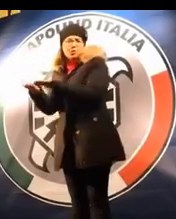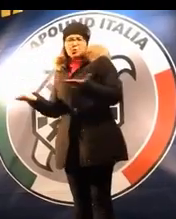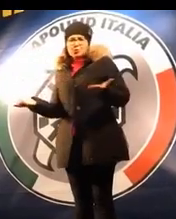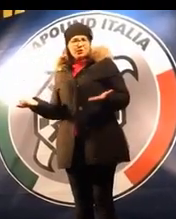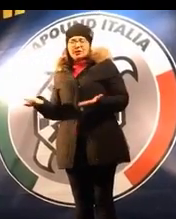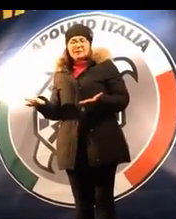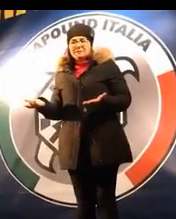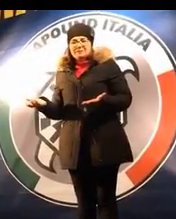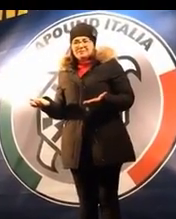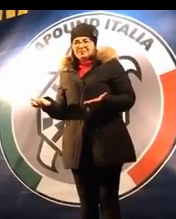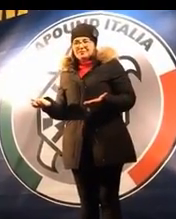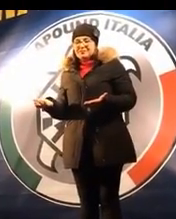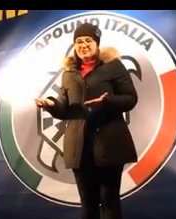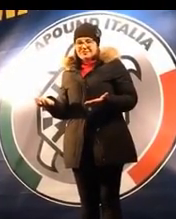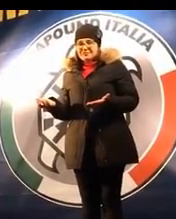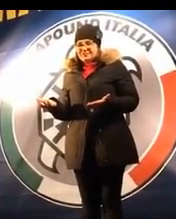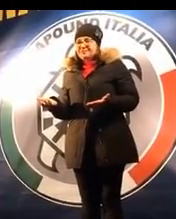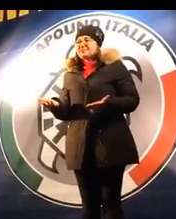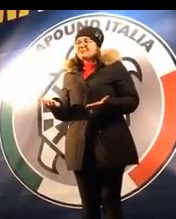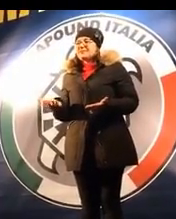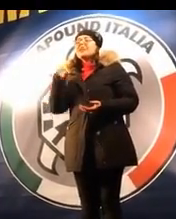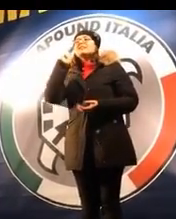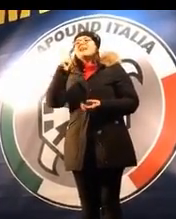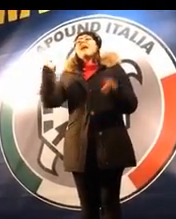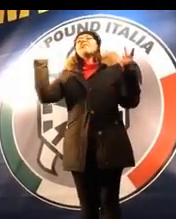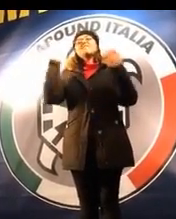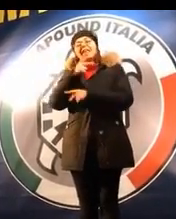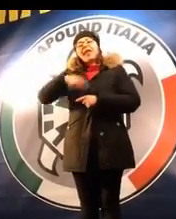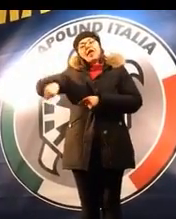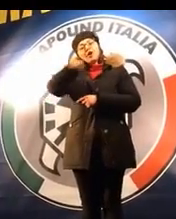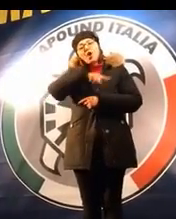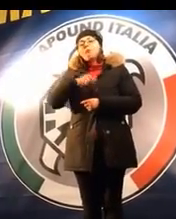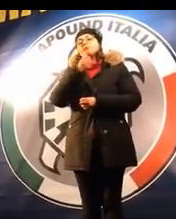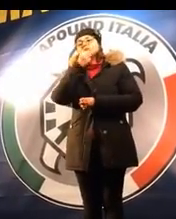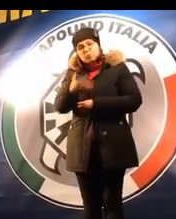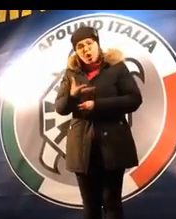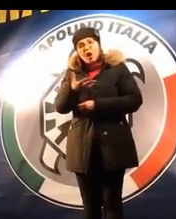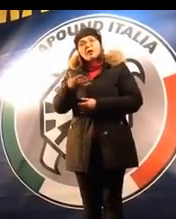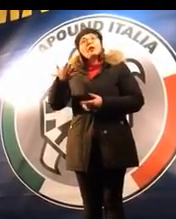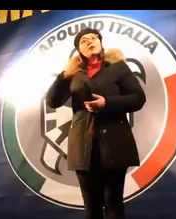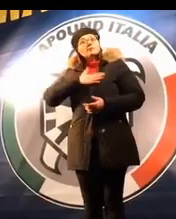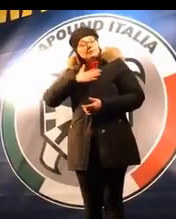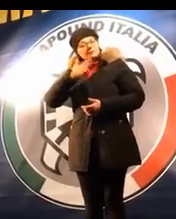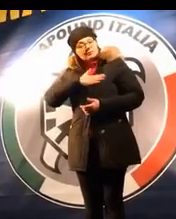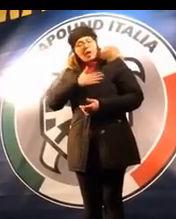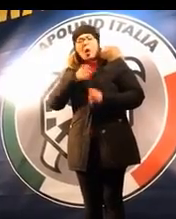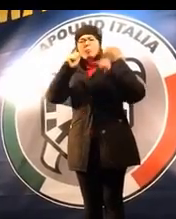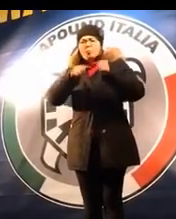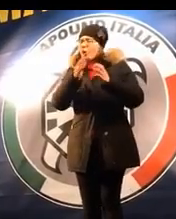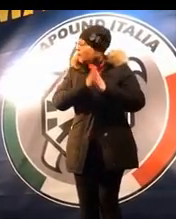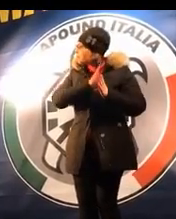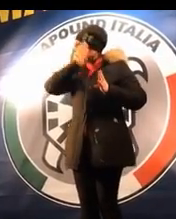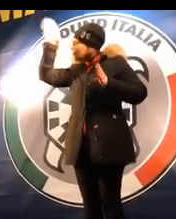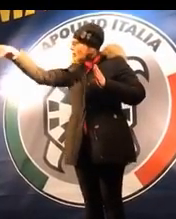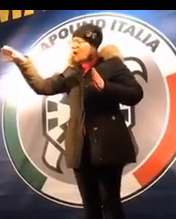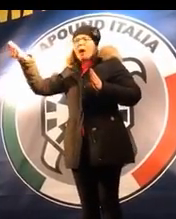E se loro volessero, se loro fossero veramente umanitari, potrebbero andarli a prendere con le navi direttamente sulle coste della Libia, ma così